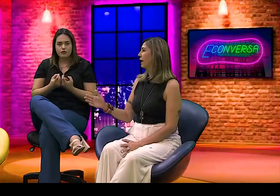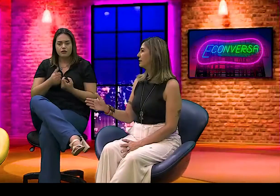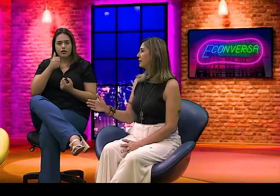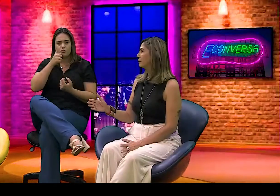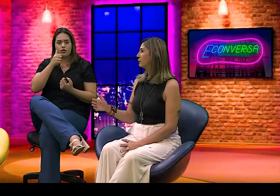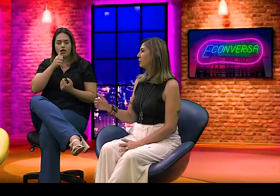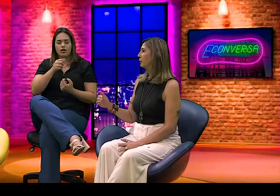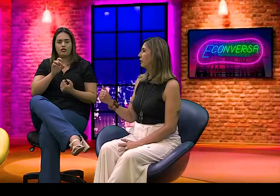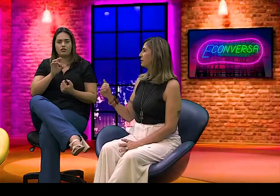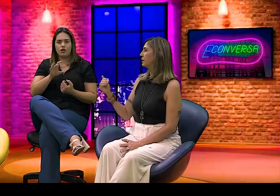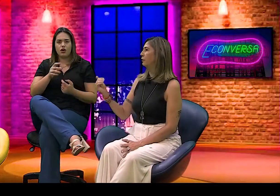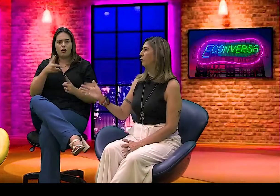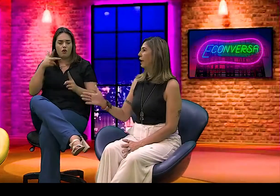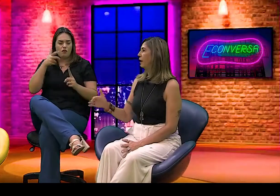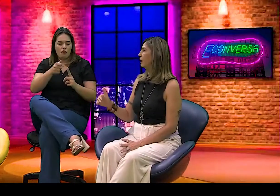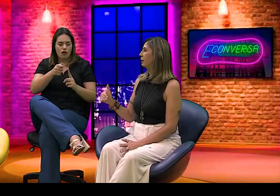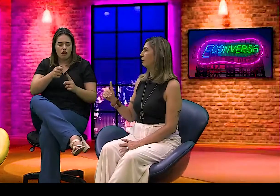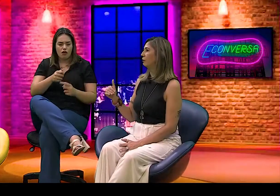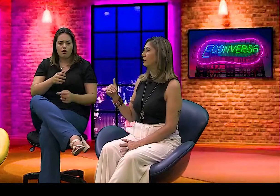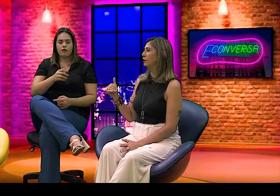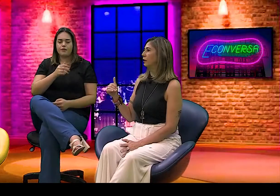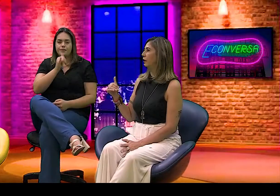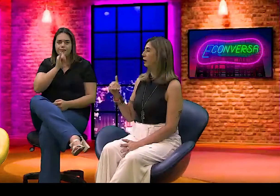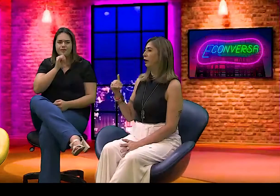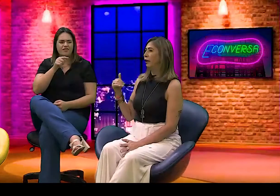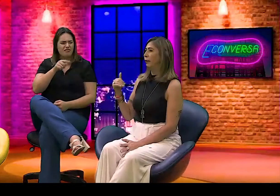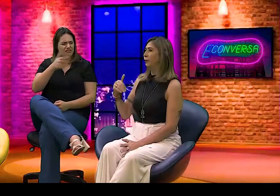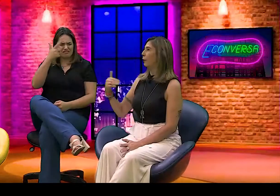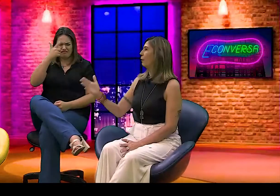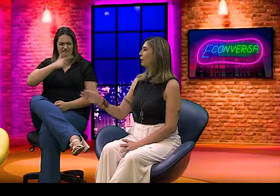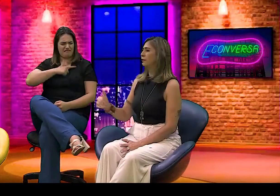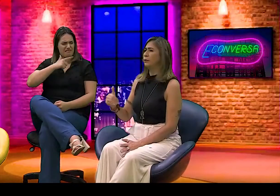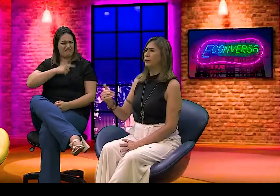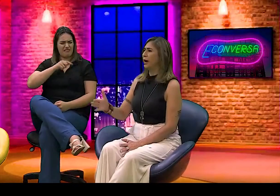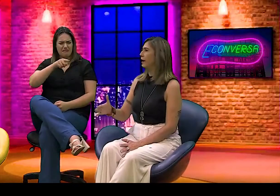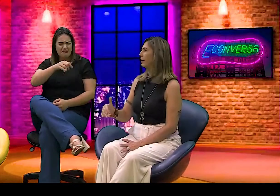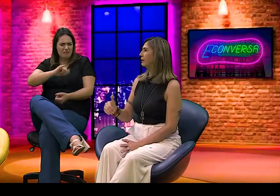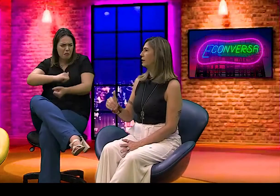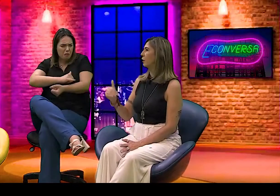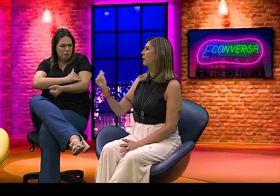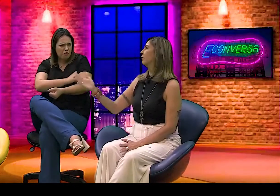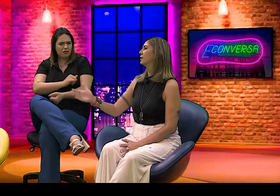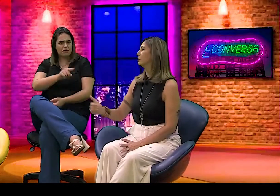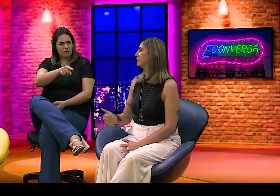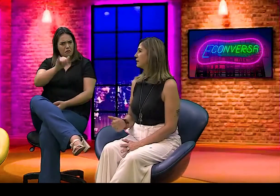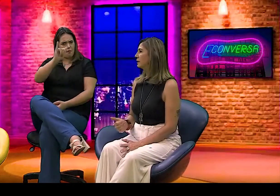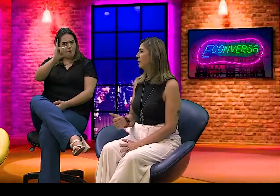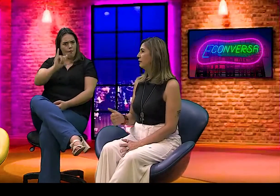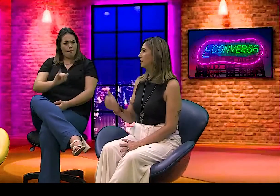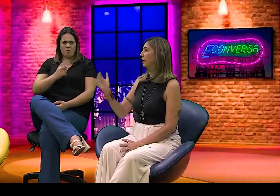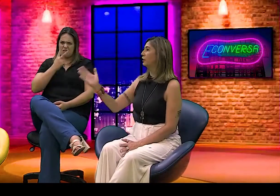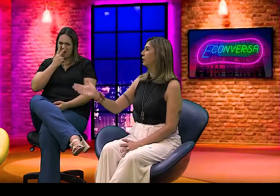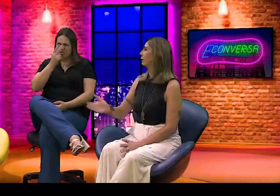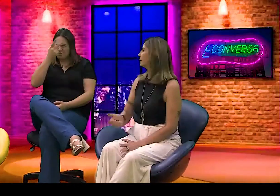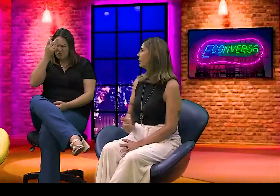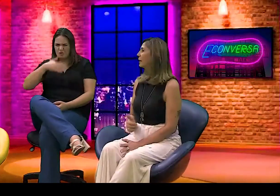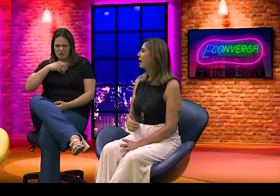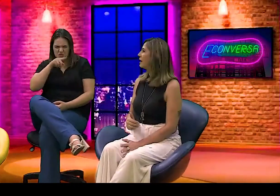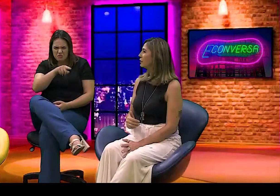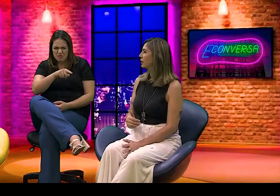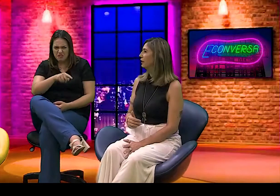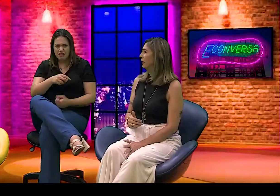por ofensas do tipo, nossa, você é muito feia, ou você é muito gorda, você é muito magra, você acha que alguém vai gostar de você assim, você tá ridícula